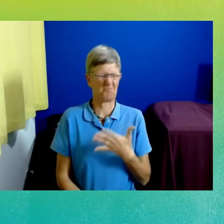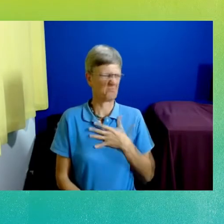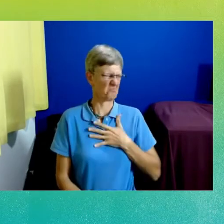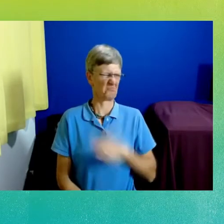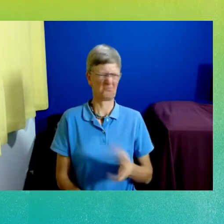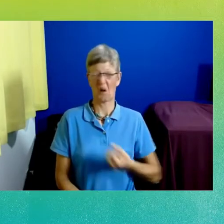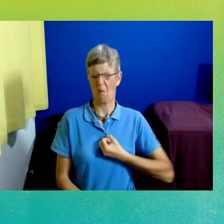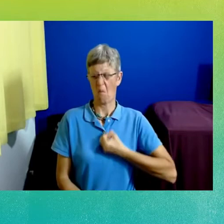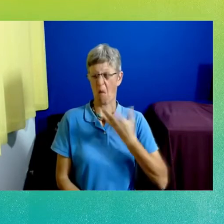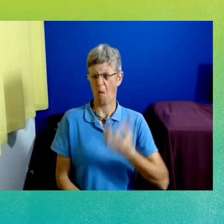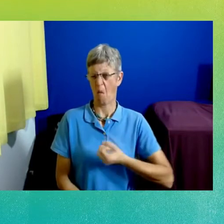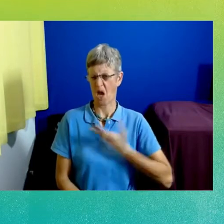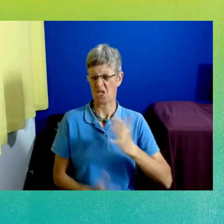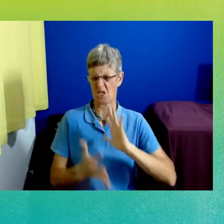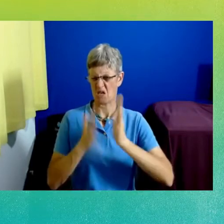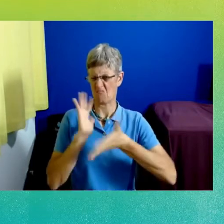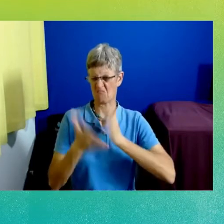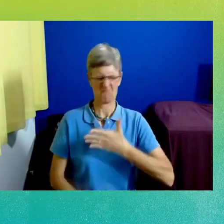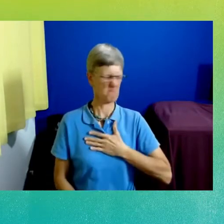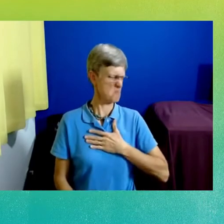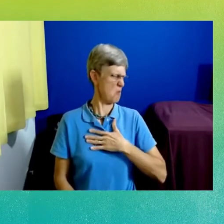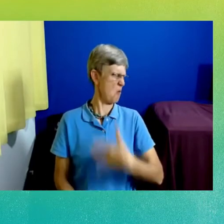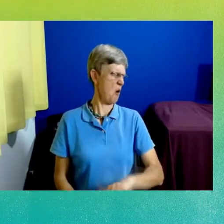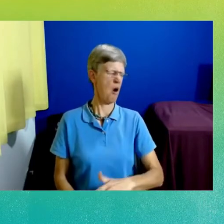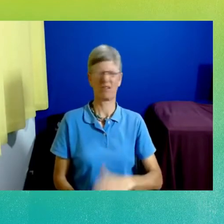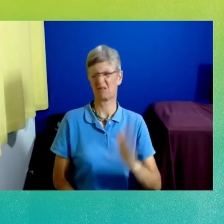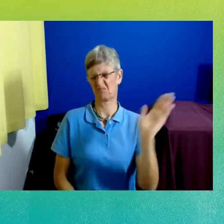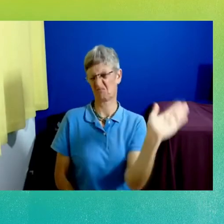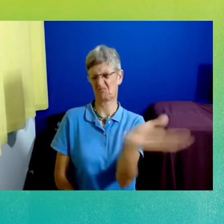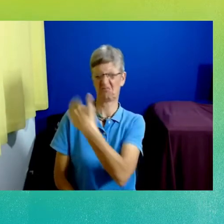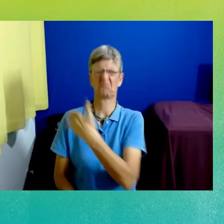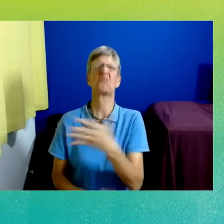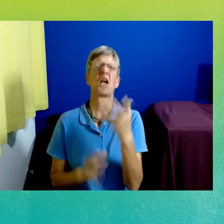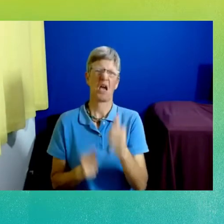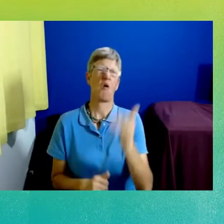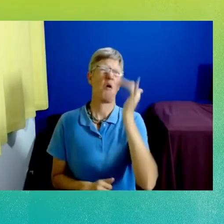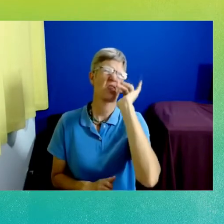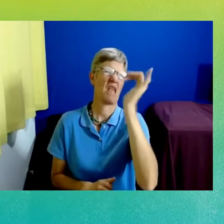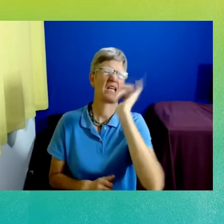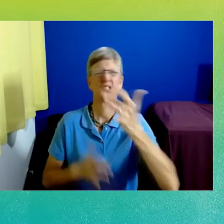protagonista da sua própria história e conseguir se envolver com isso e entender